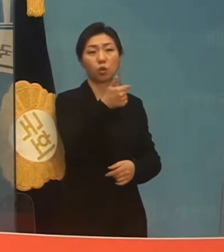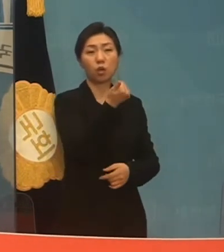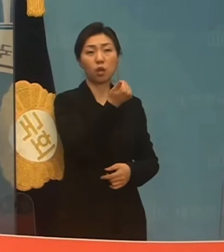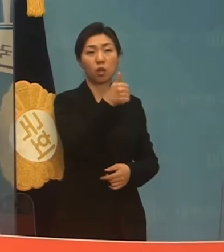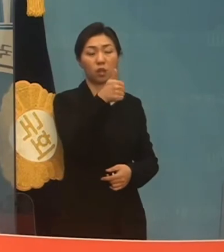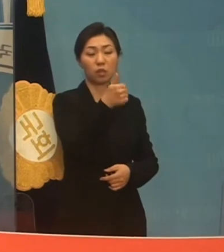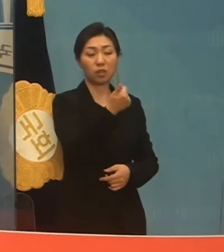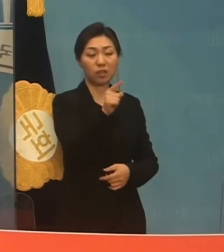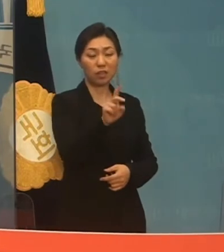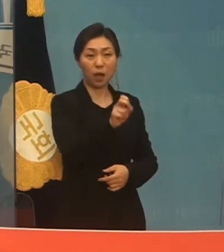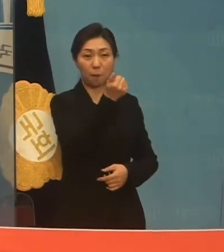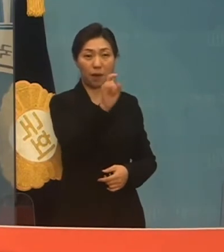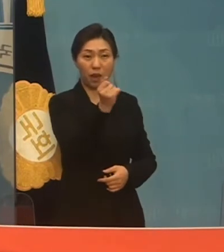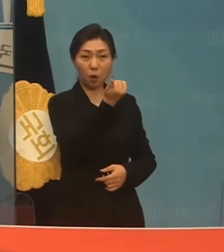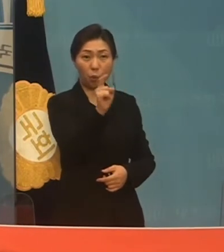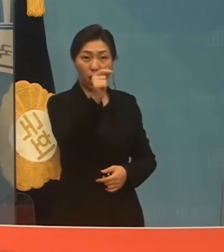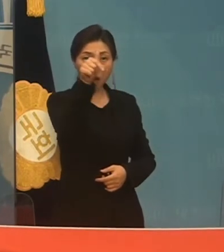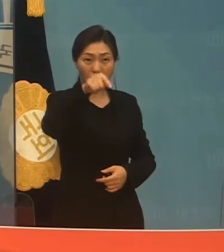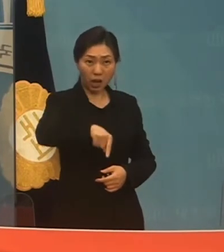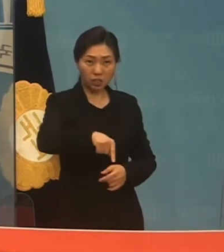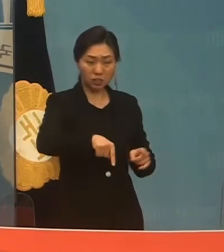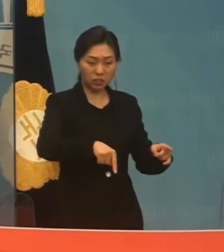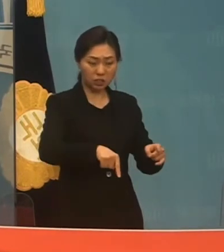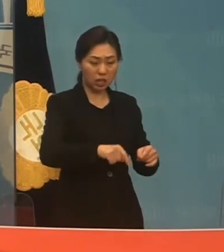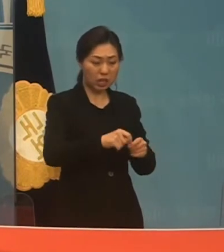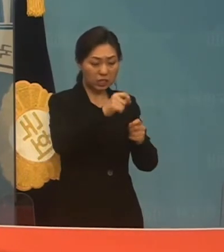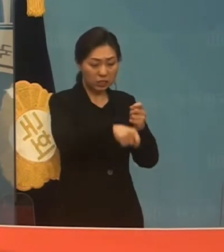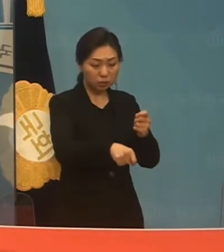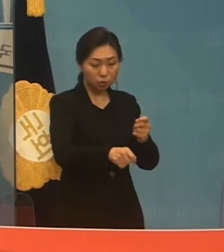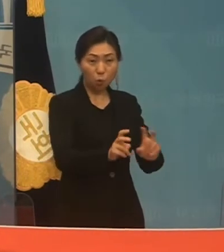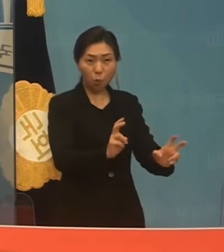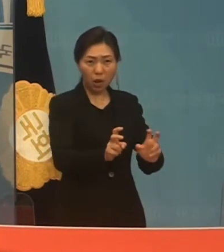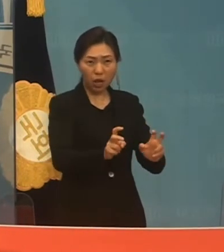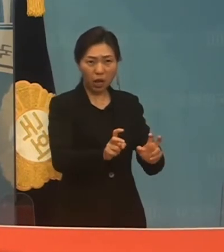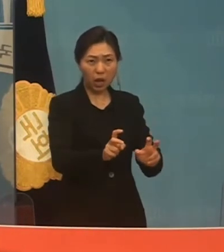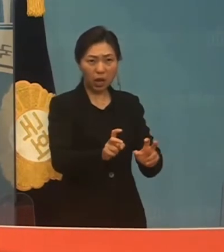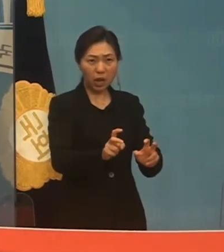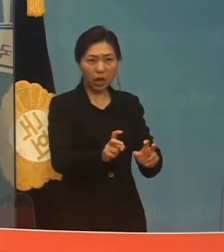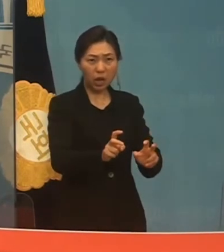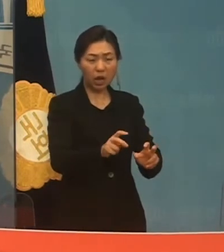이름을 빌려서 제 손에 피를 묻히지 않았을 뿐